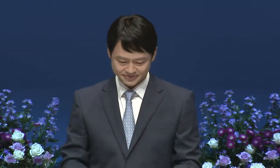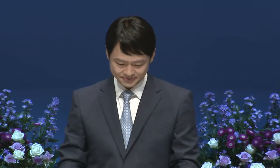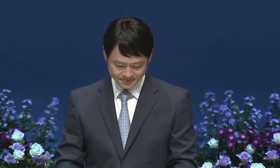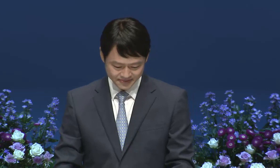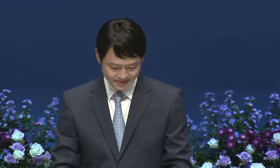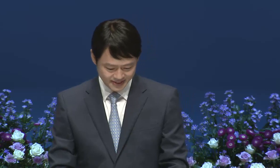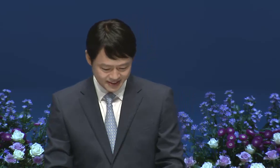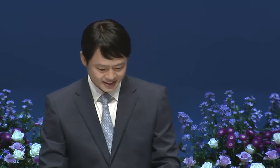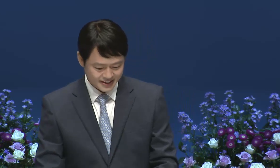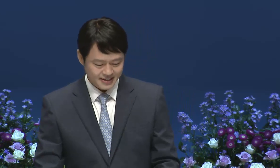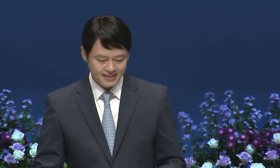아멘.